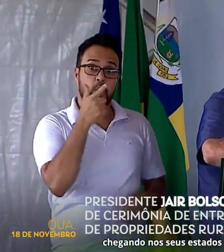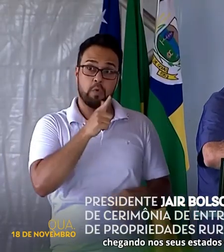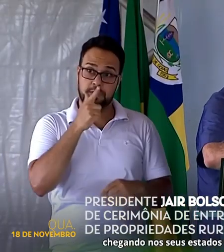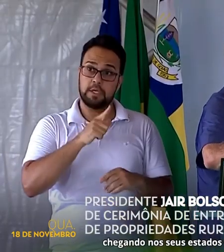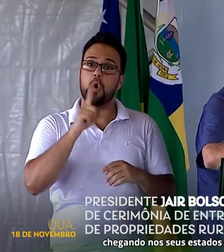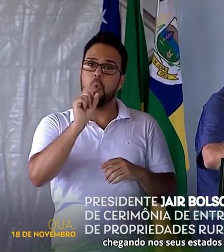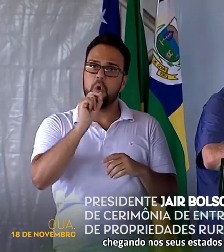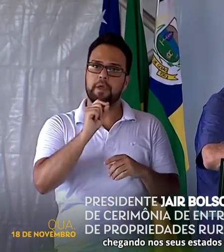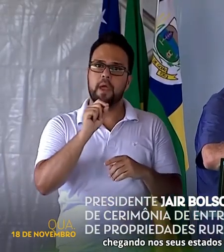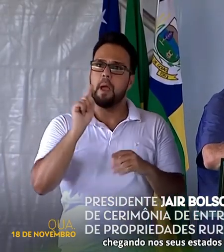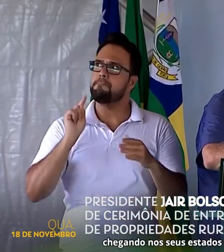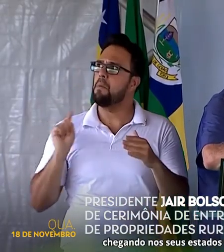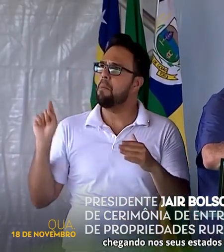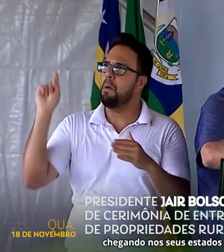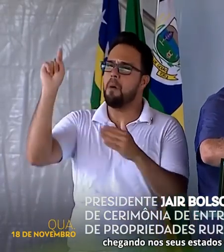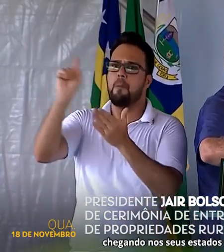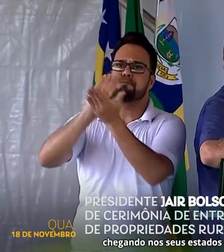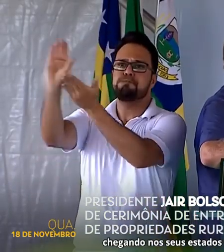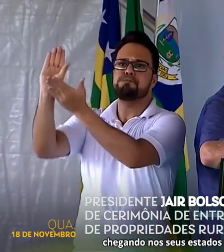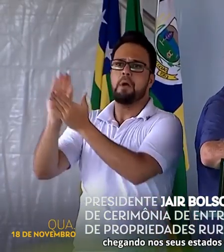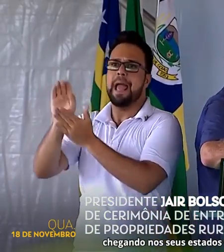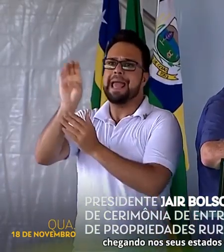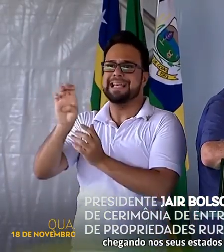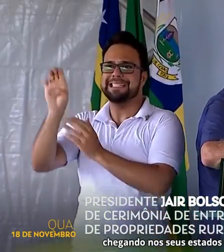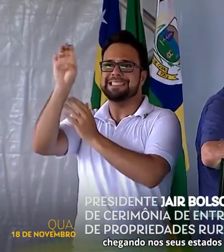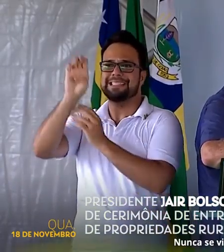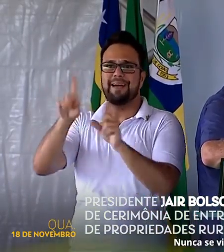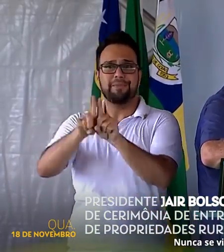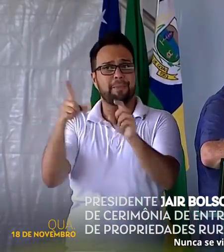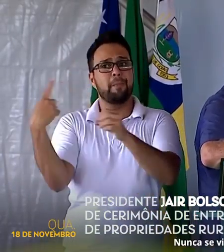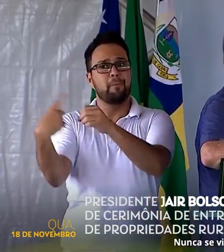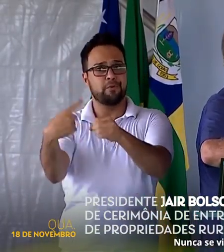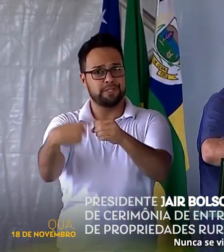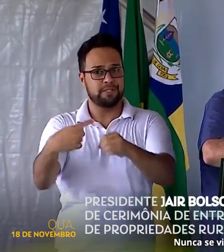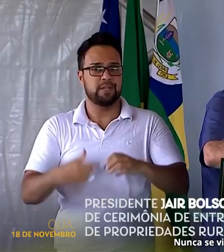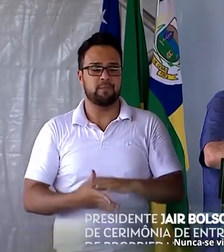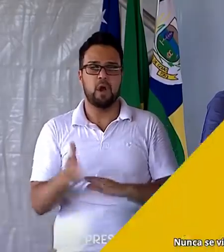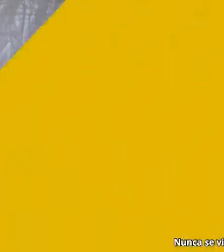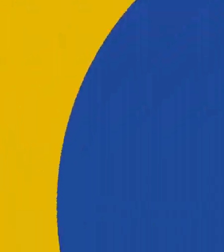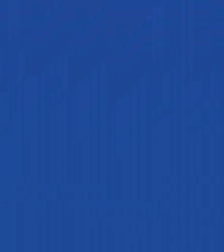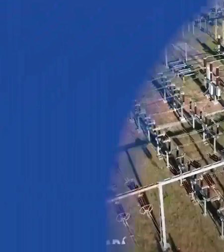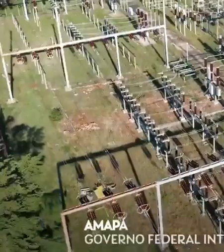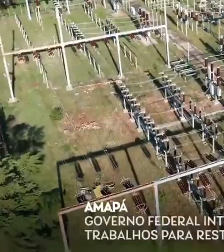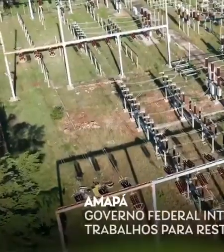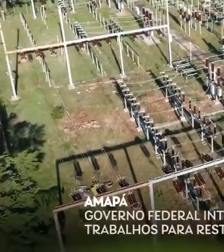chegando nos seus estados e nos seus municípios. Nunca se viu isso.